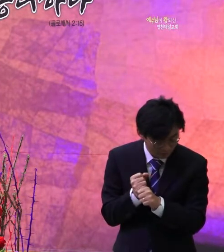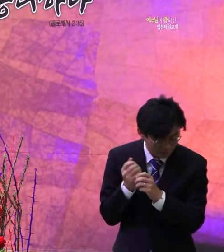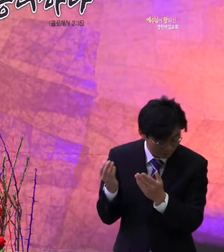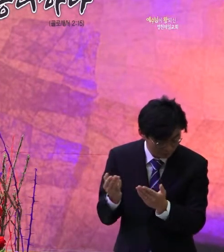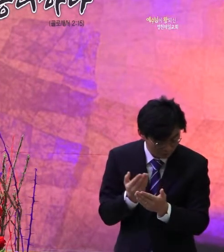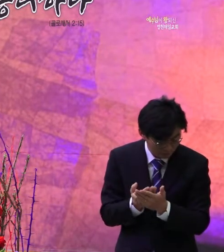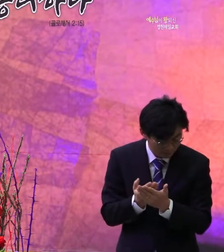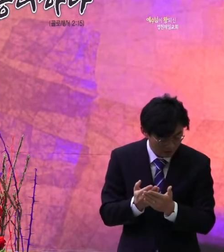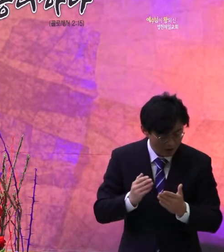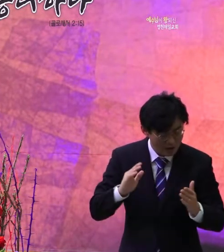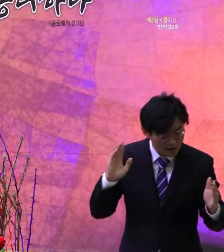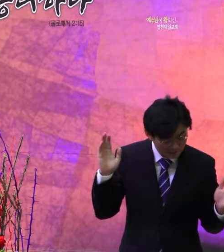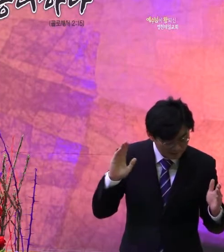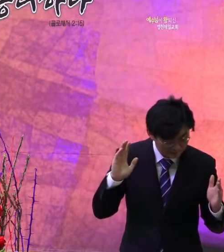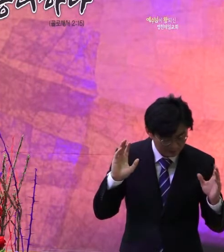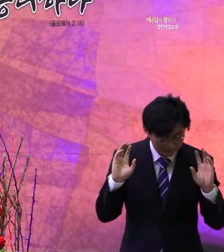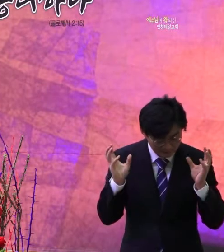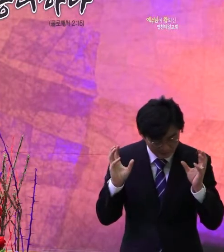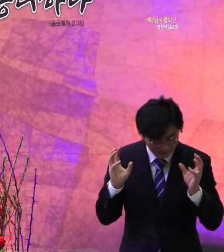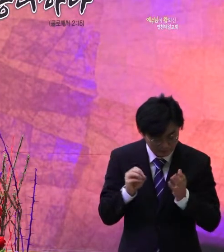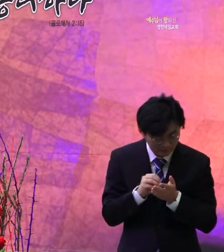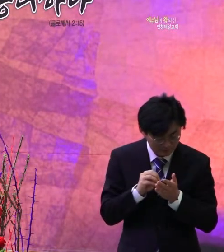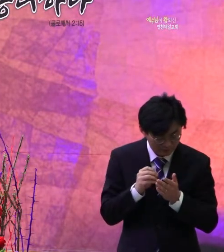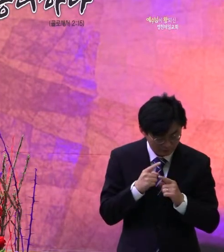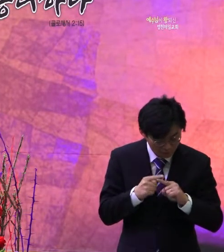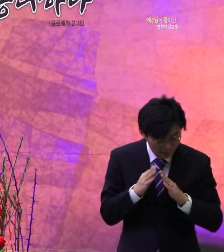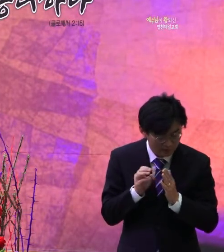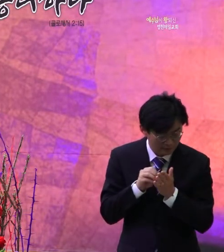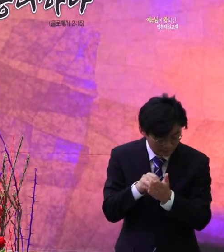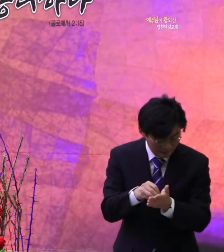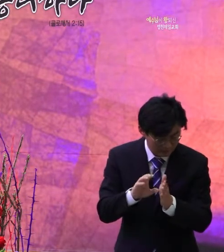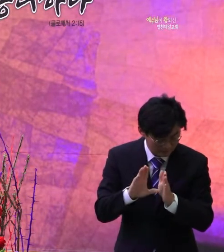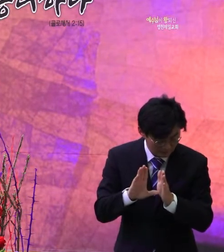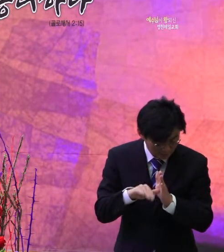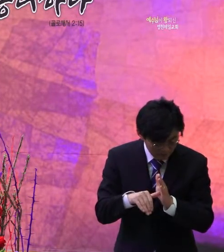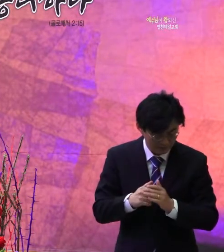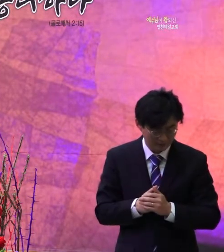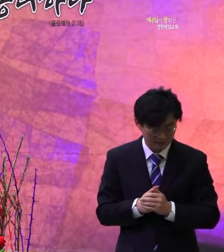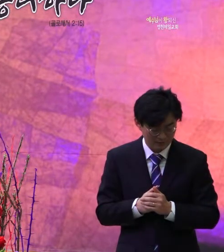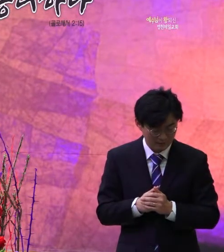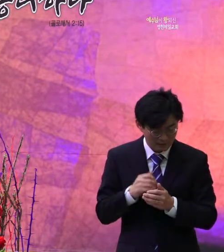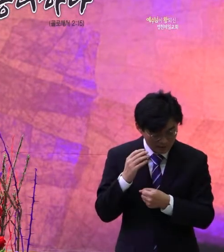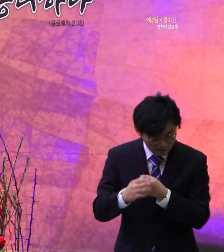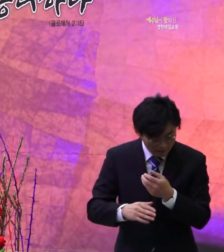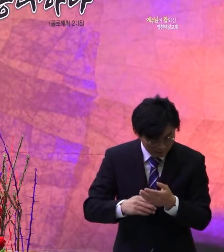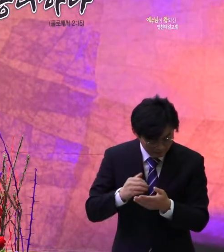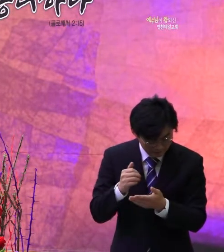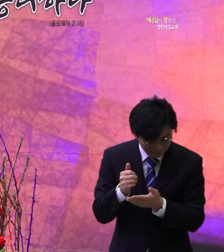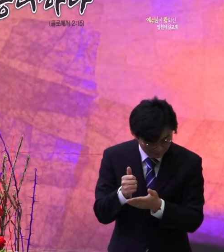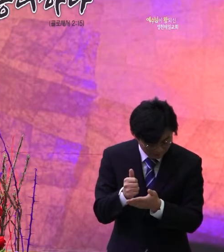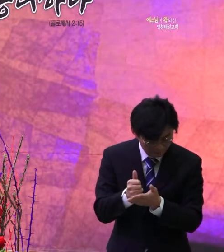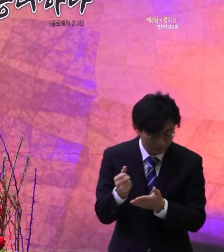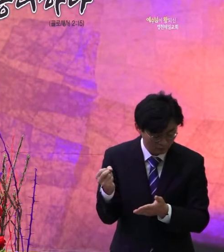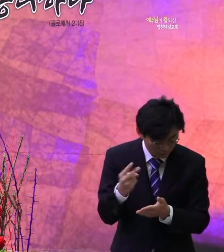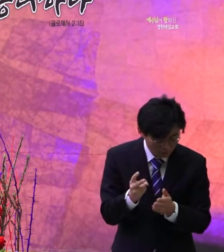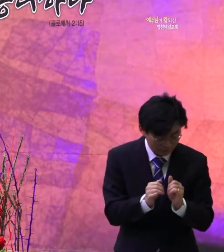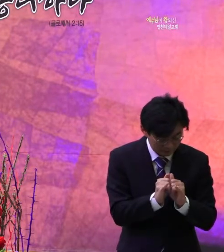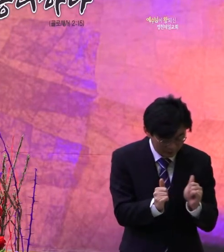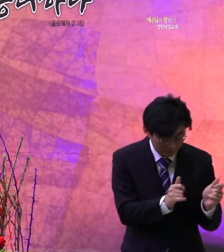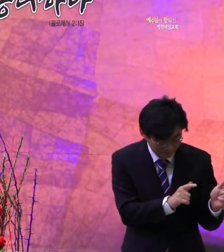어린이들에게 어린 예수님처럼 지혜와 키가 자라며 하나님과 사람들에게 더욱 사랑스러워